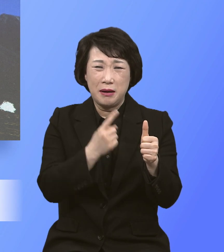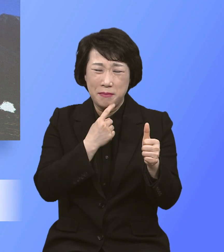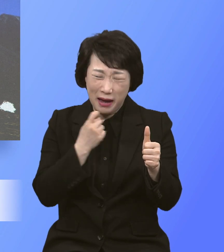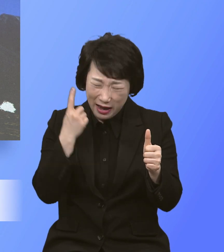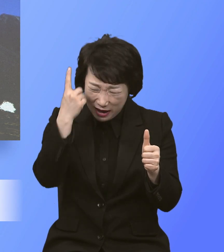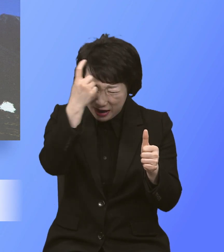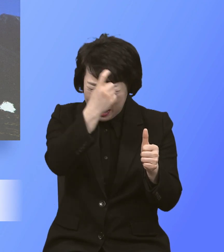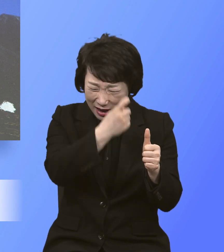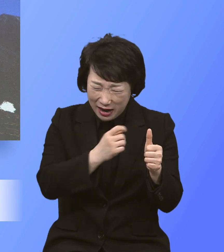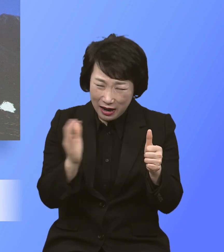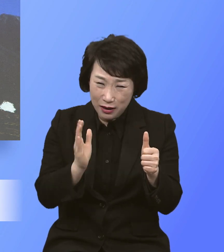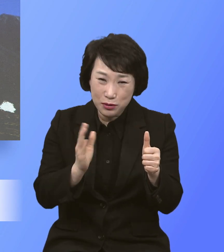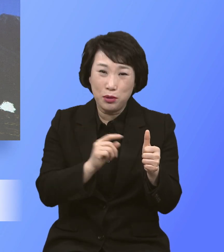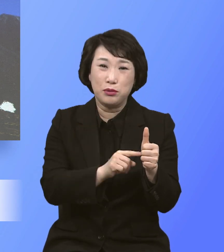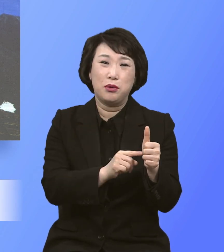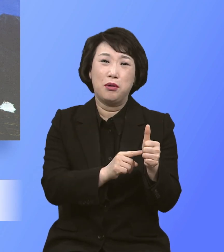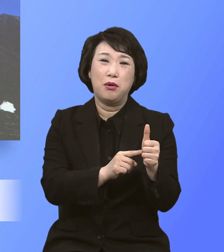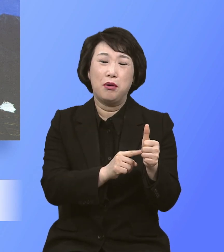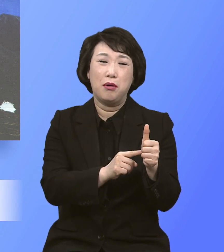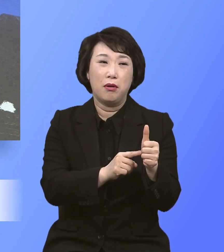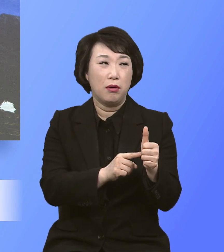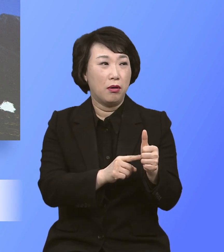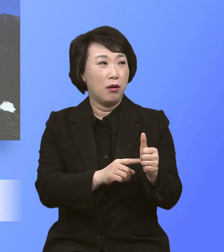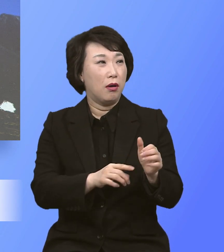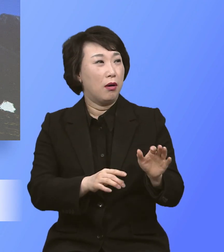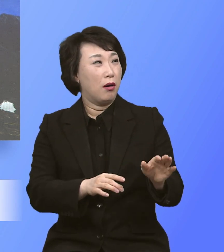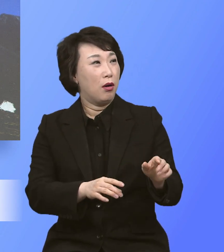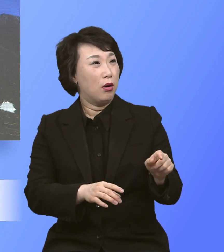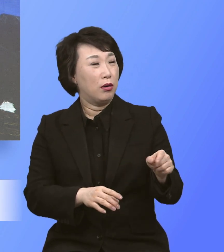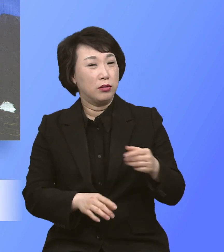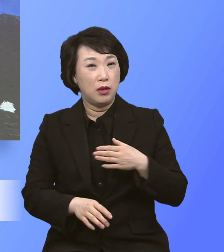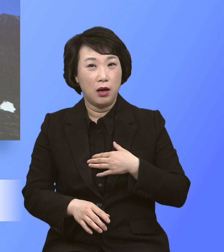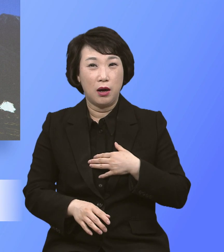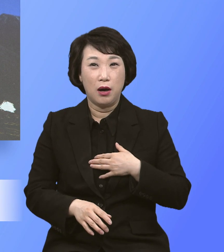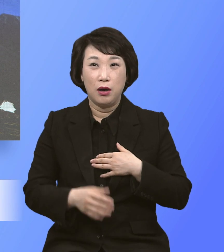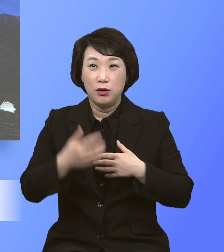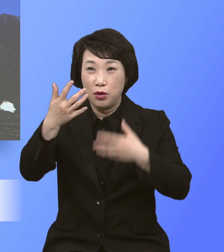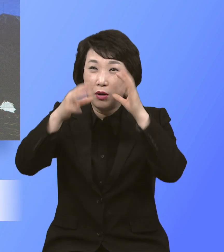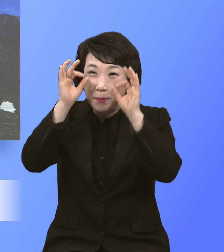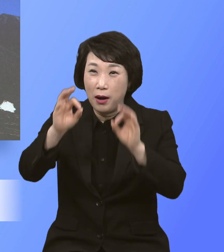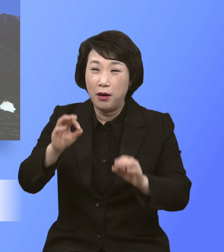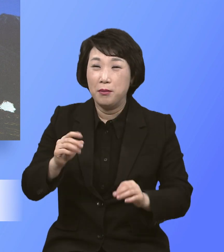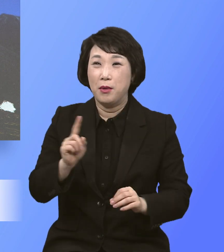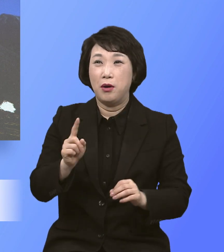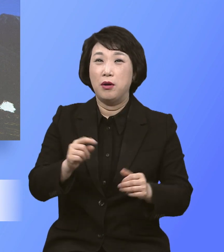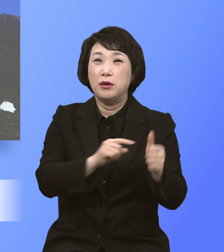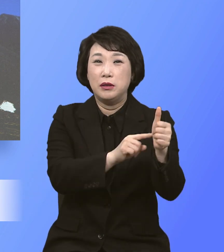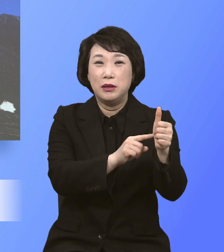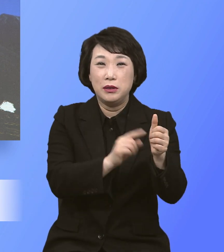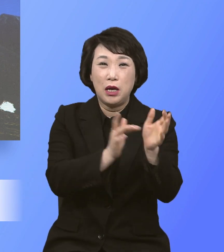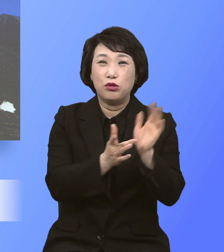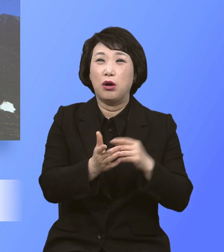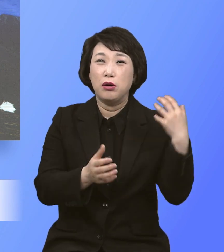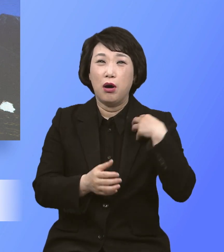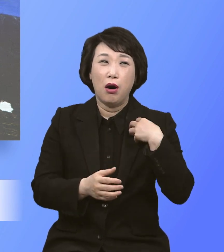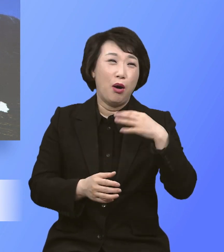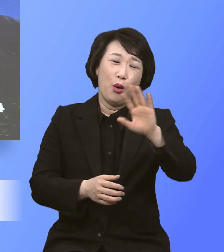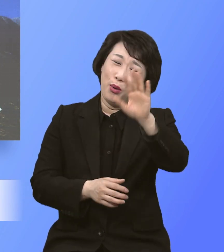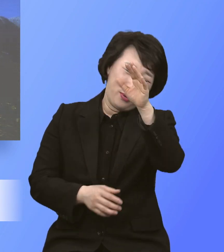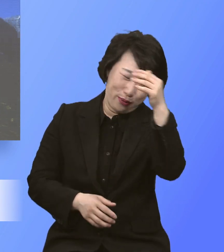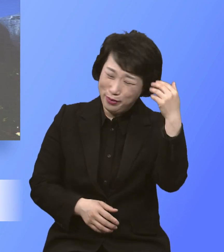새파래질 정도로 내가 봐도 영화라도 그거 배우하기가 이거